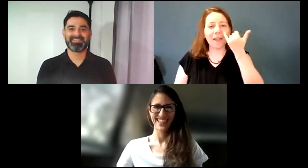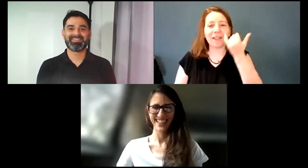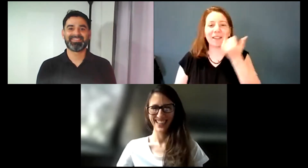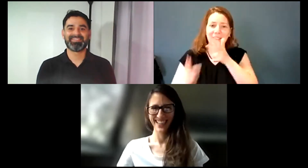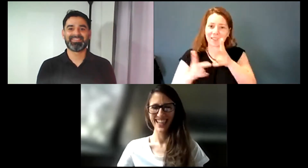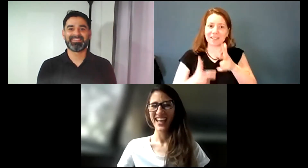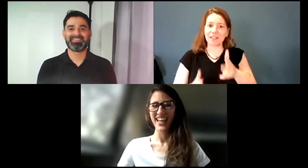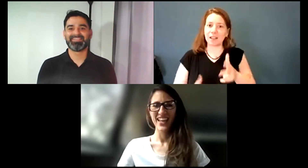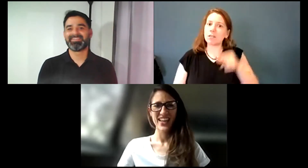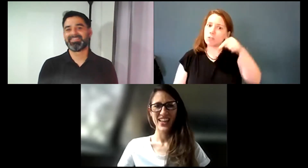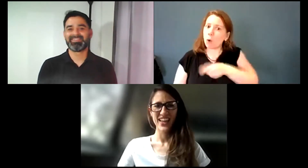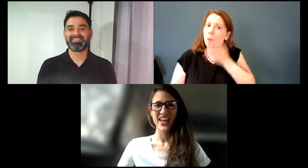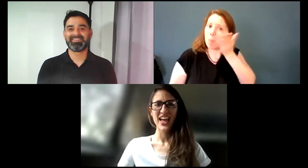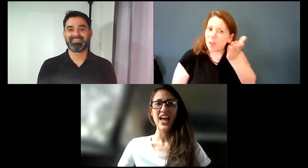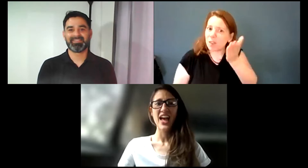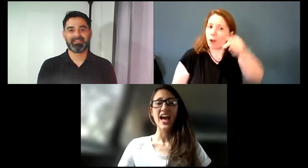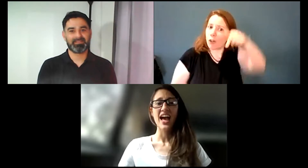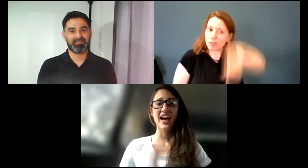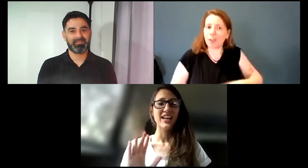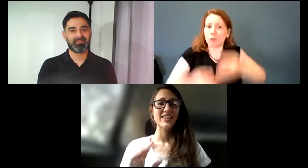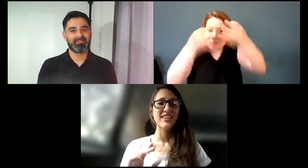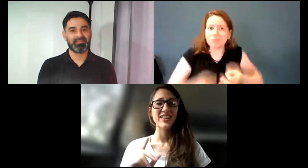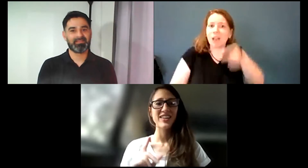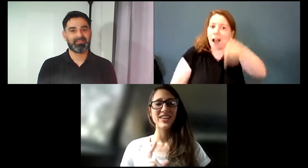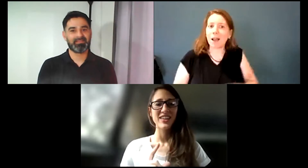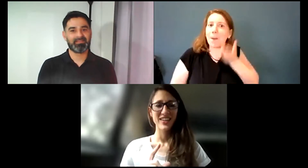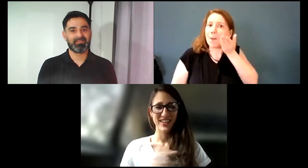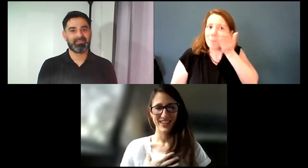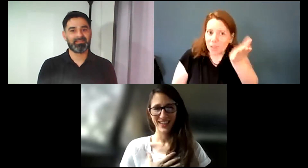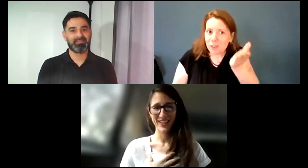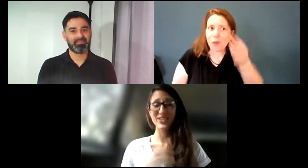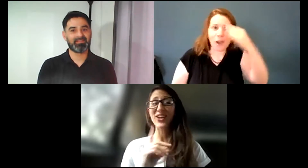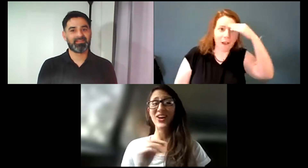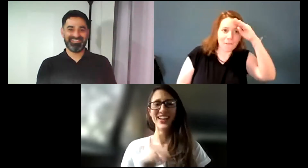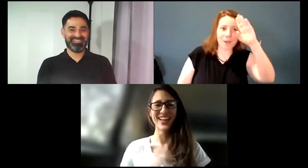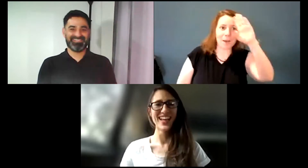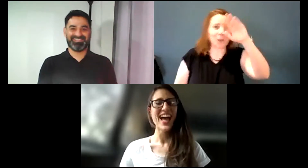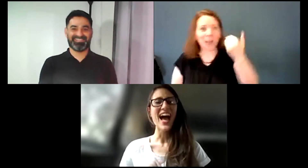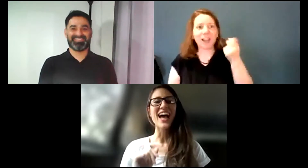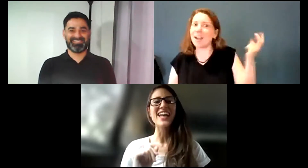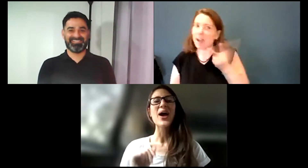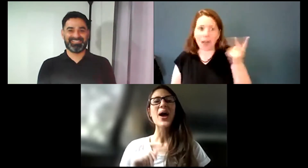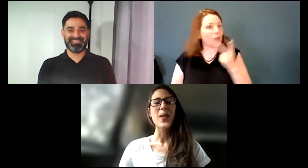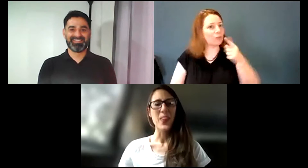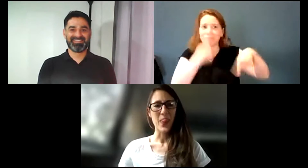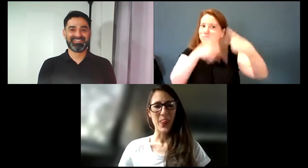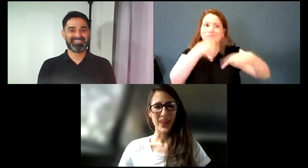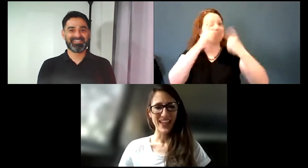A los dos. Más vos, ¿no? También, pero no sé tu seña personal, así que no te la hago. Pero a la de ellos sí lo